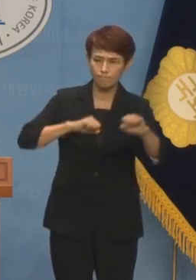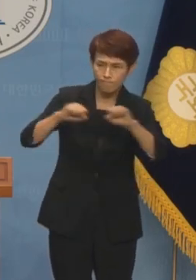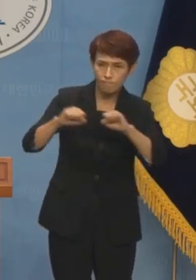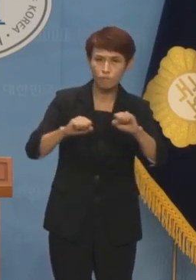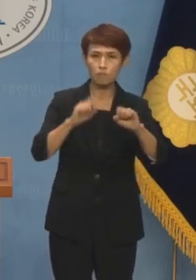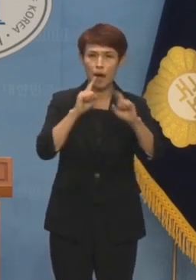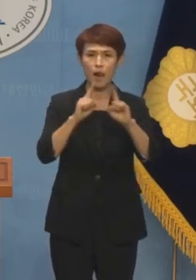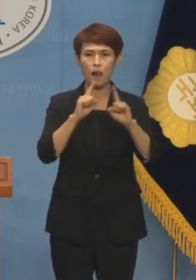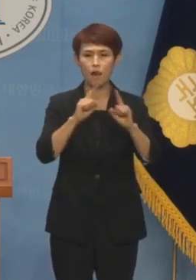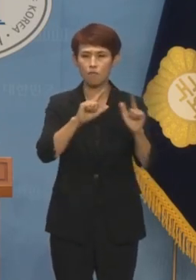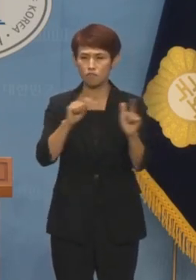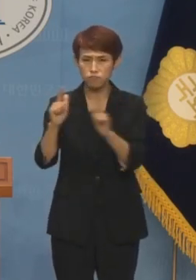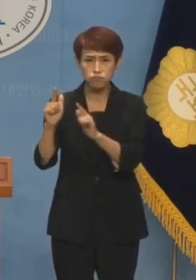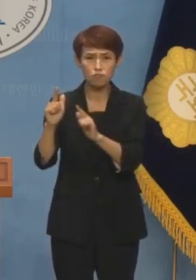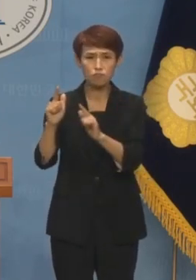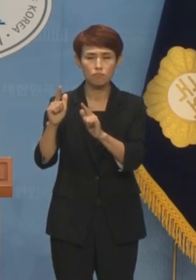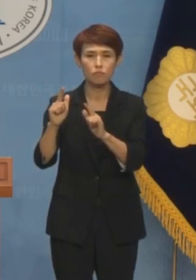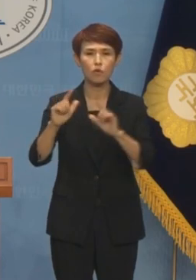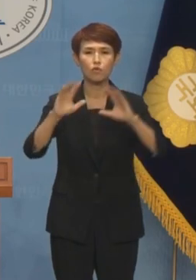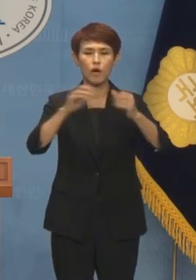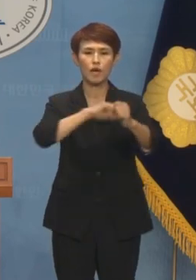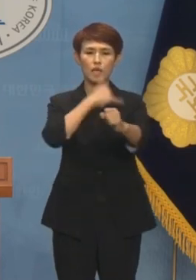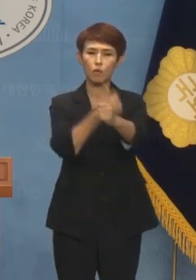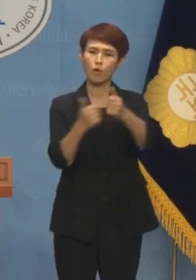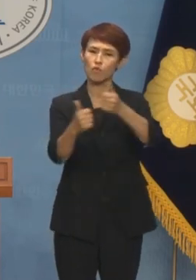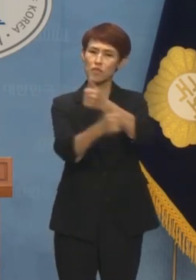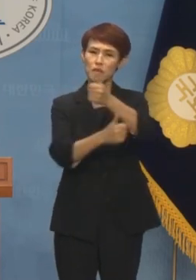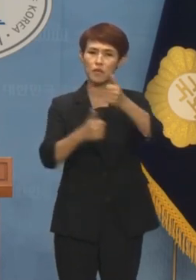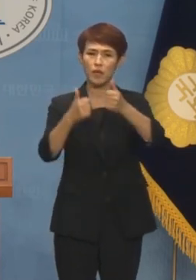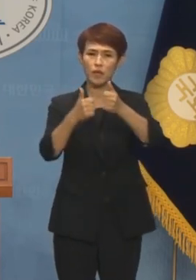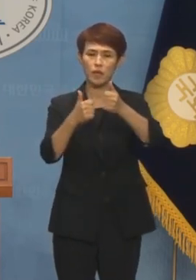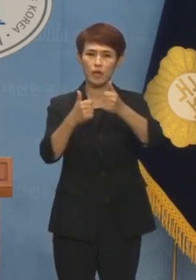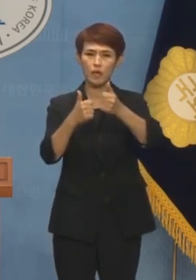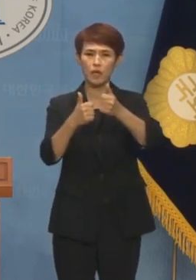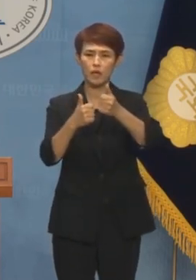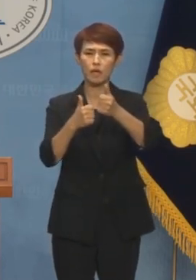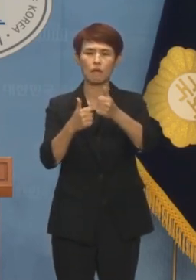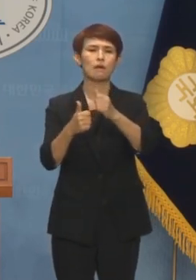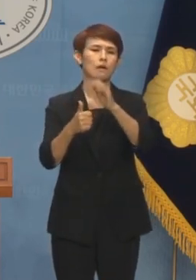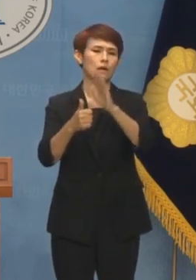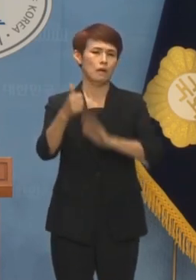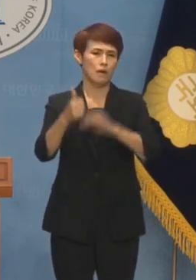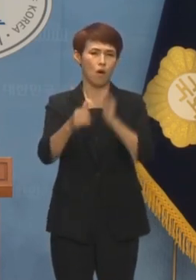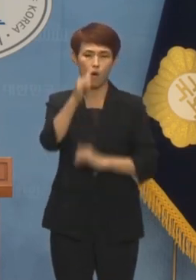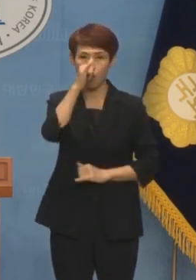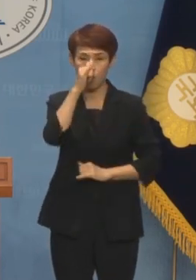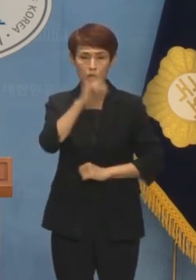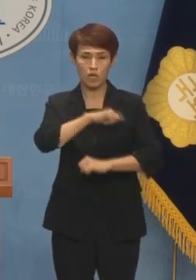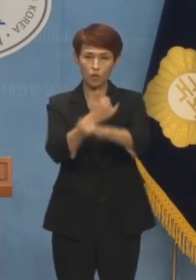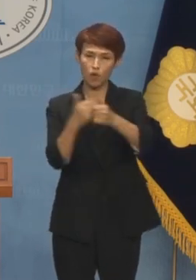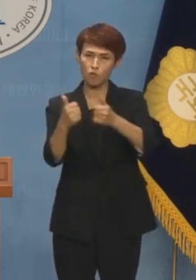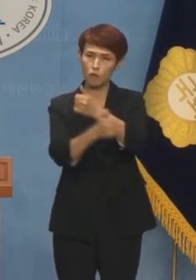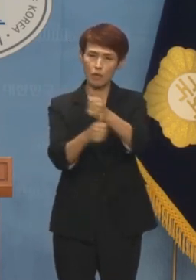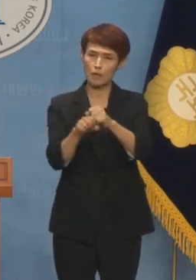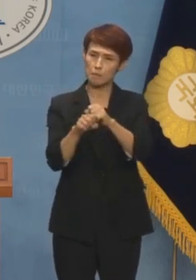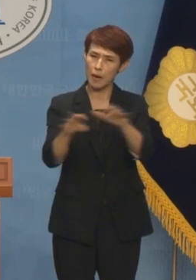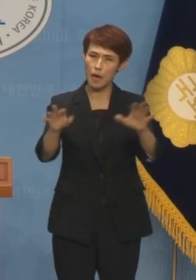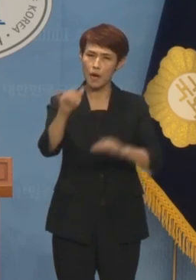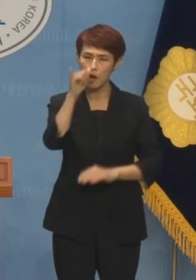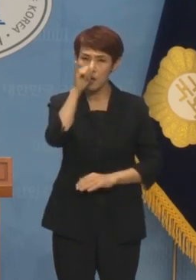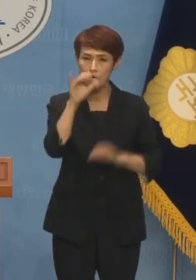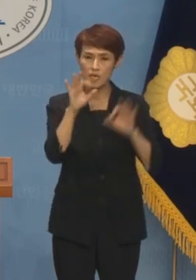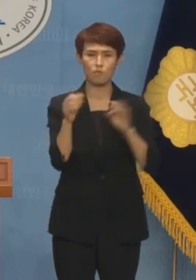말 한마디 한마디가 국가인권위의 위상을 추락시키고 인권위 자체를 와해시키고 있는